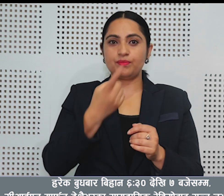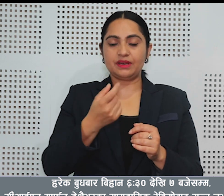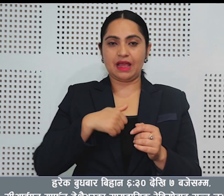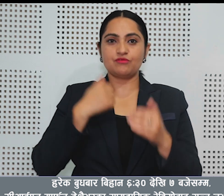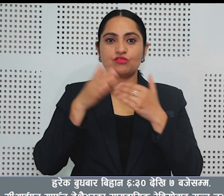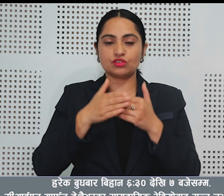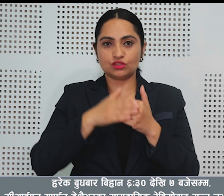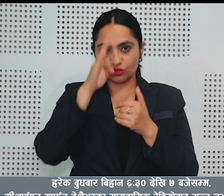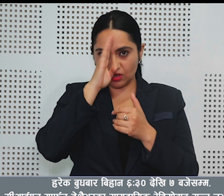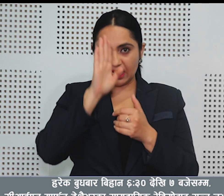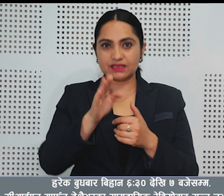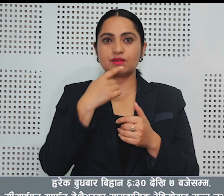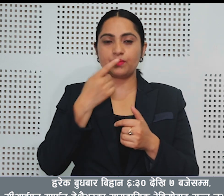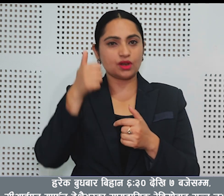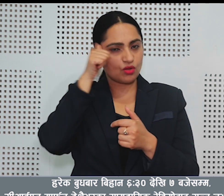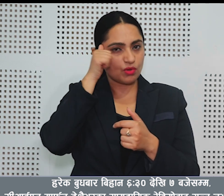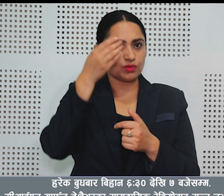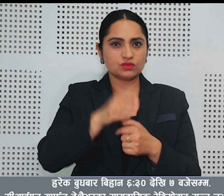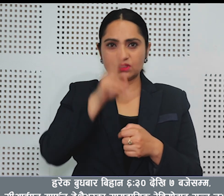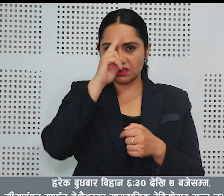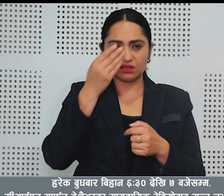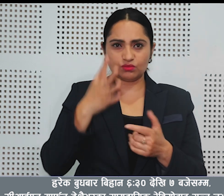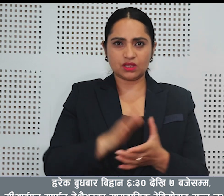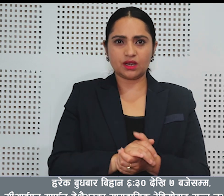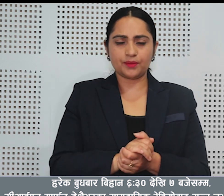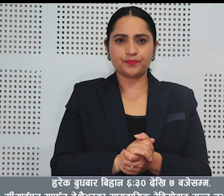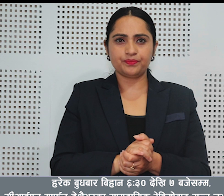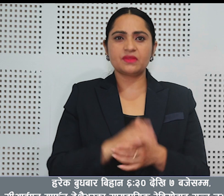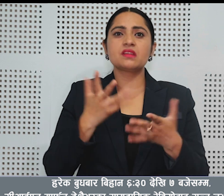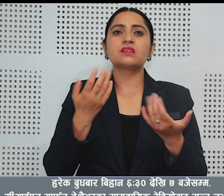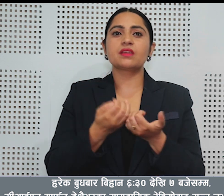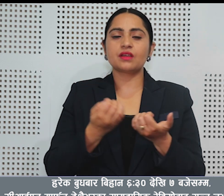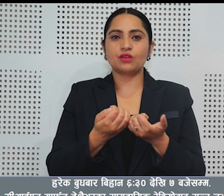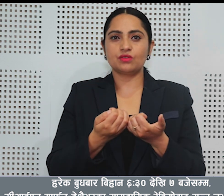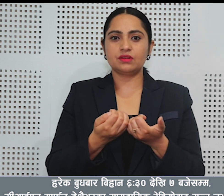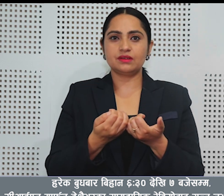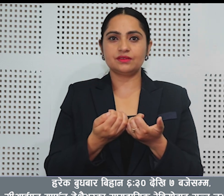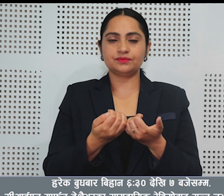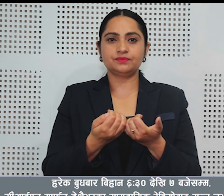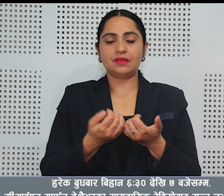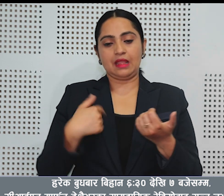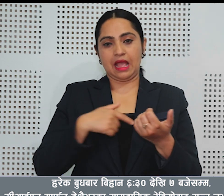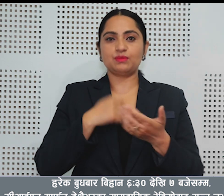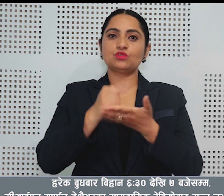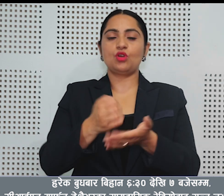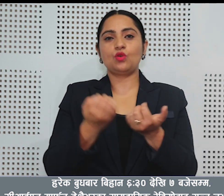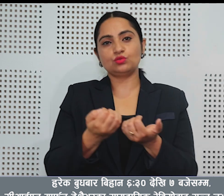आफ्नो नजिकको सरकार छ भन्ने अनुभूति हुन्छ कि हुँदैन? अब अनुभूति अब के गर्ने, अब हामीले गर्छौँ भन्छन् के अरे। अब गर्छौँ भन्ने